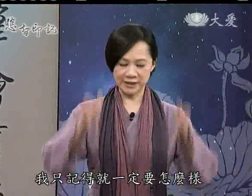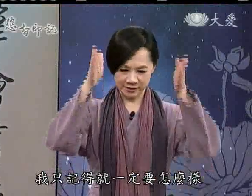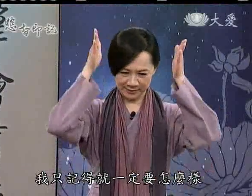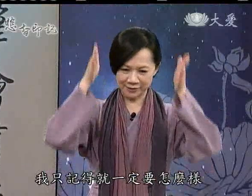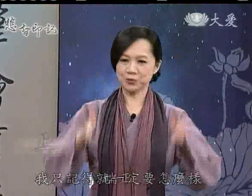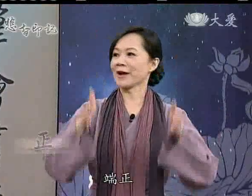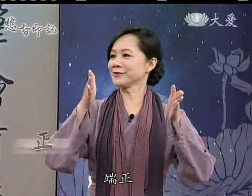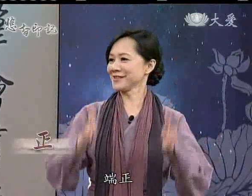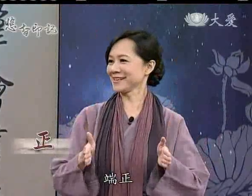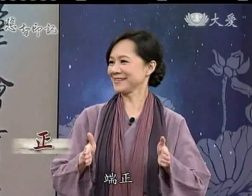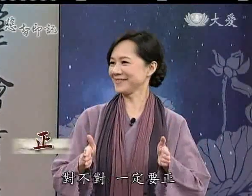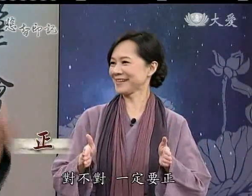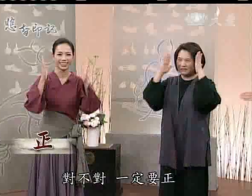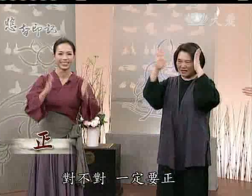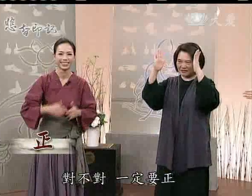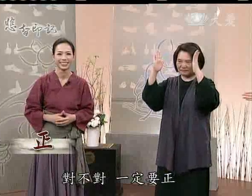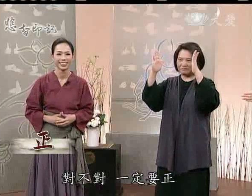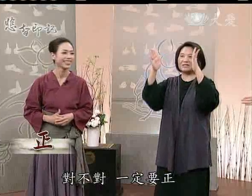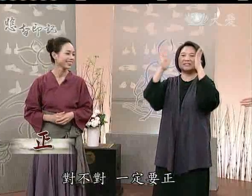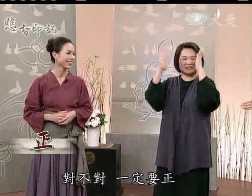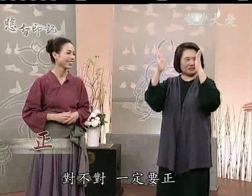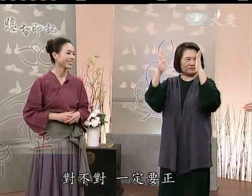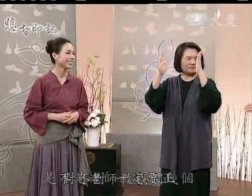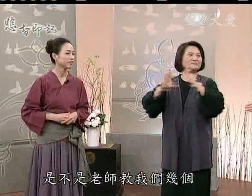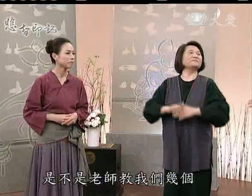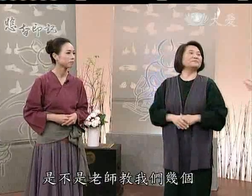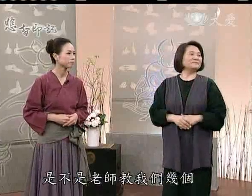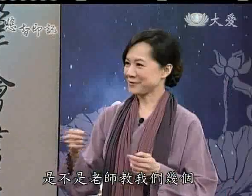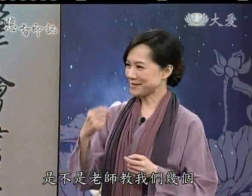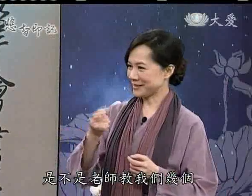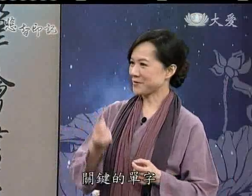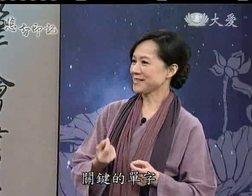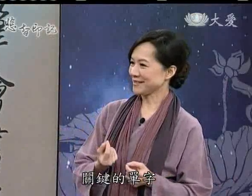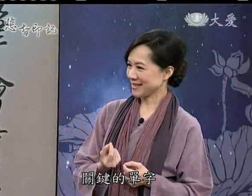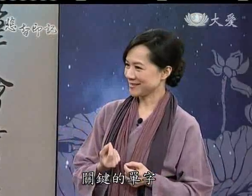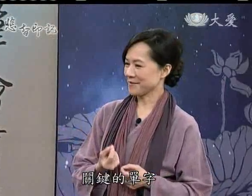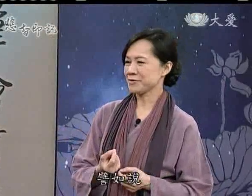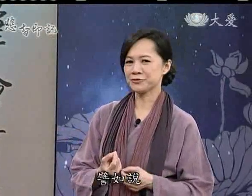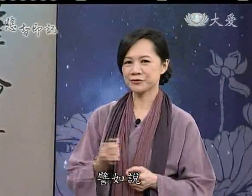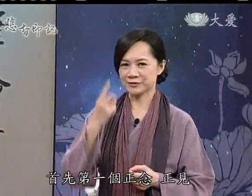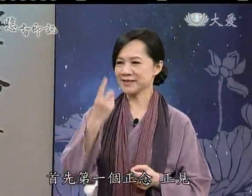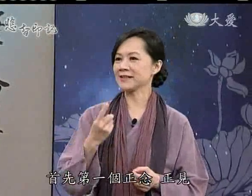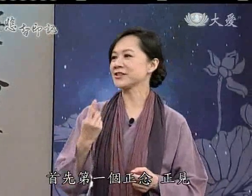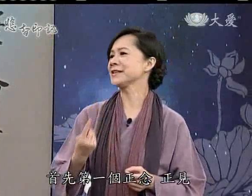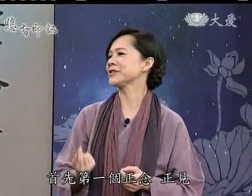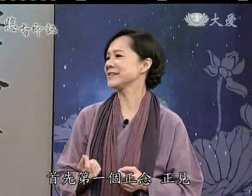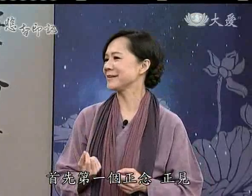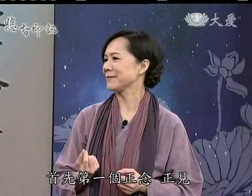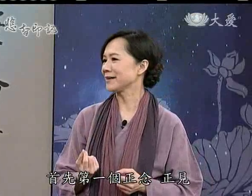定要怎么样，端正， 一定要正，就是正。 是不是老师教我们几个关键的单词？譬如说，首先第一个正念正见嘛，